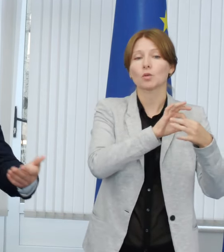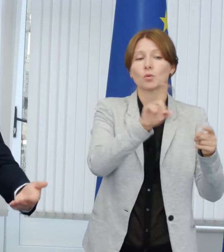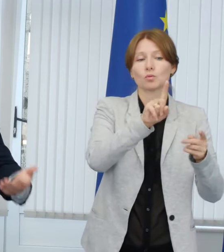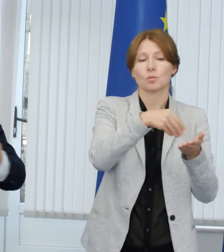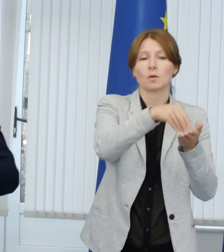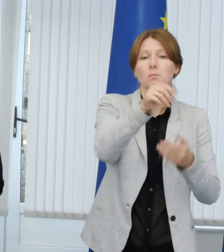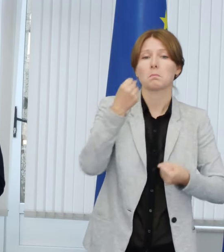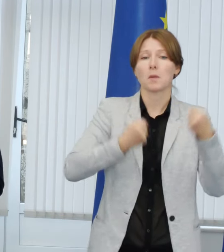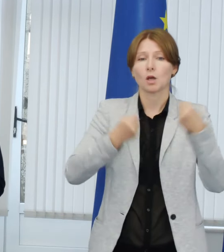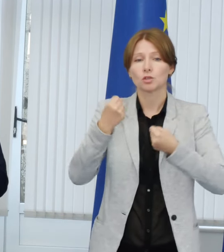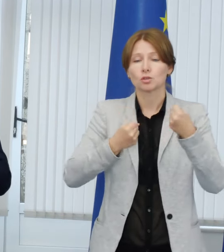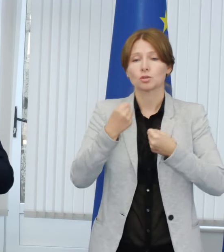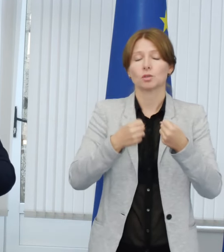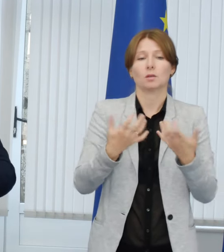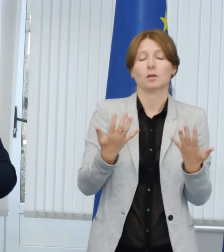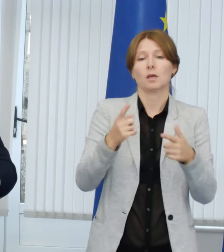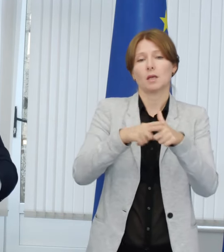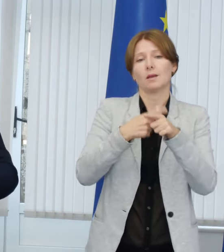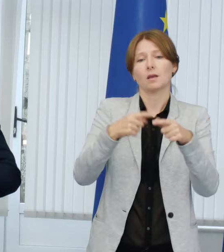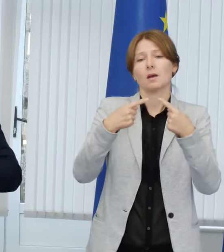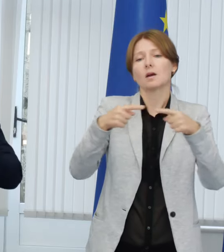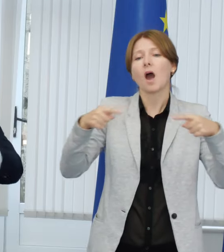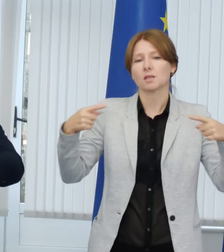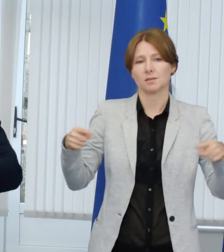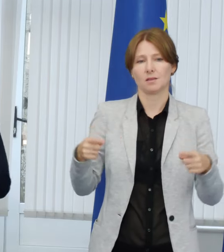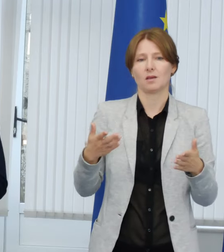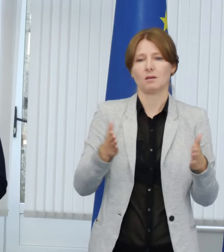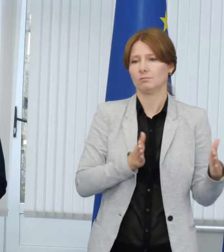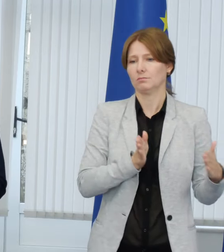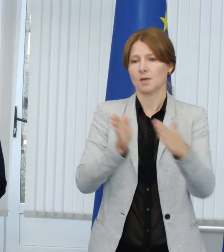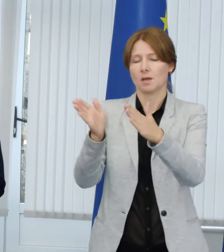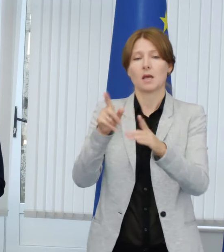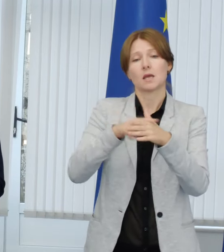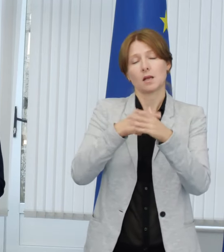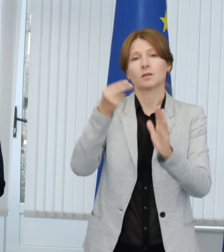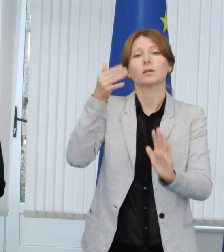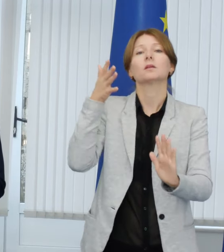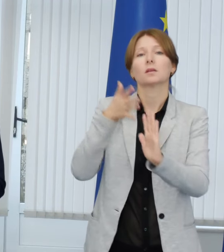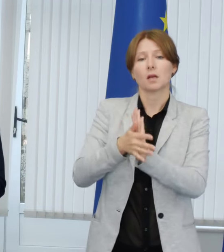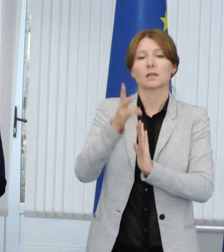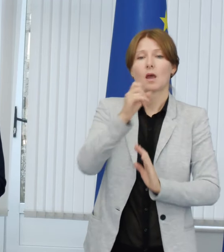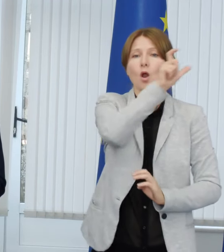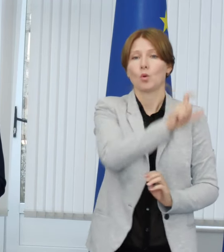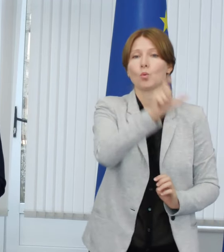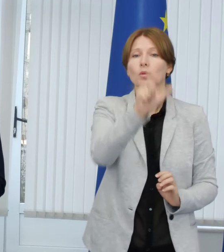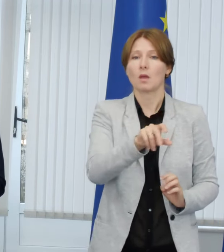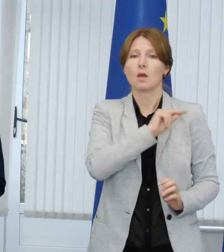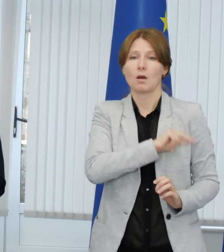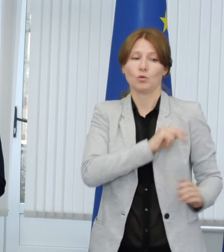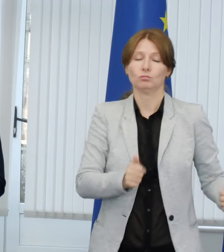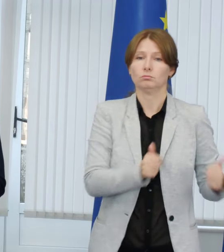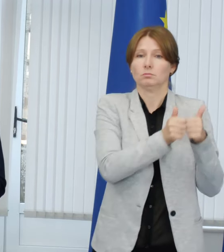cumpăra mașini, alt tip de echipament sau să investim în personal.